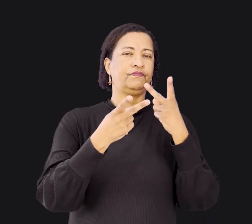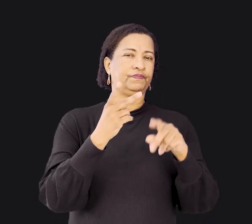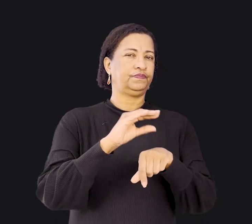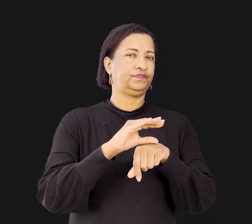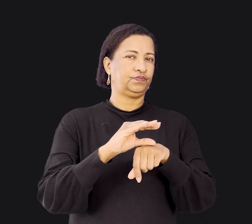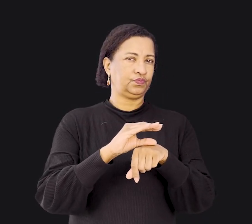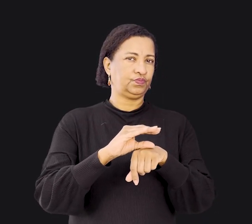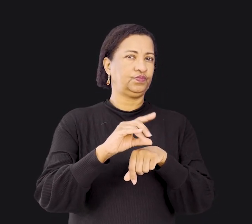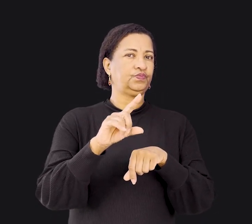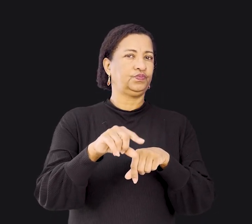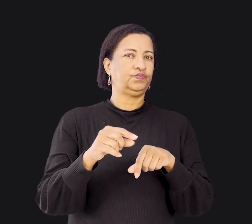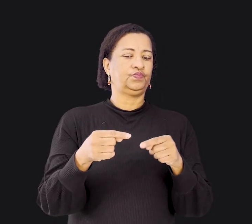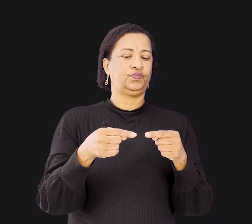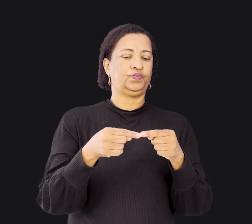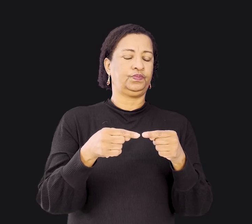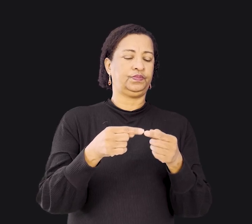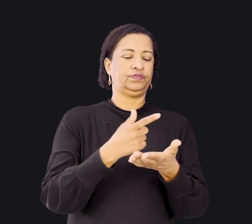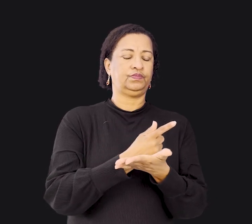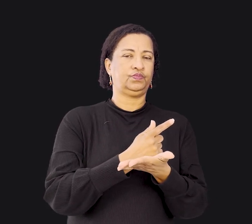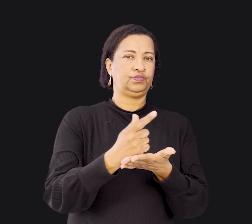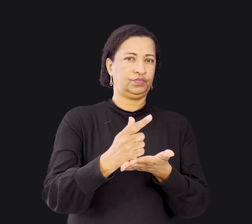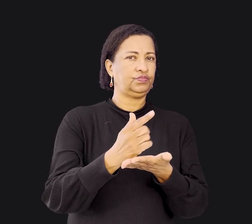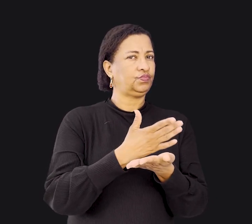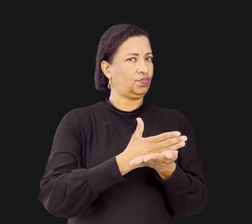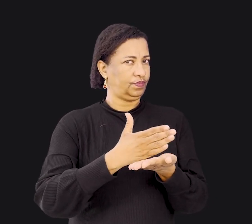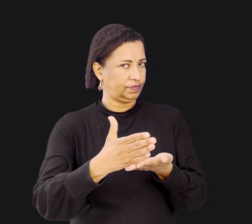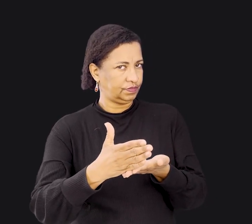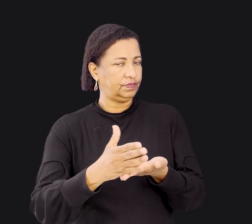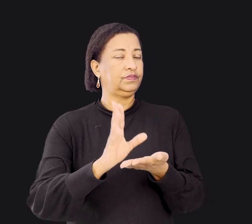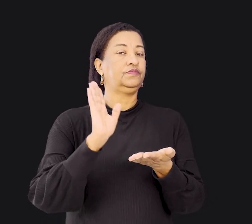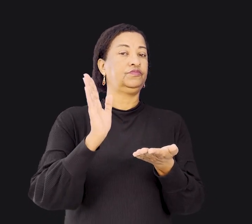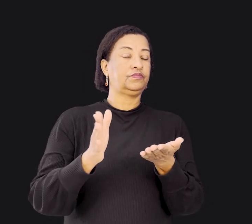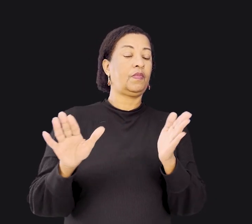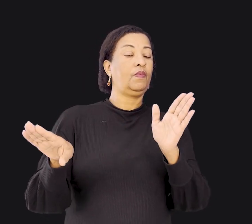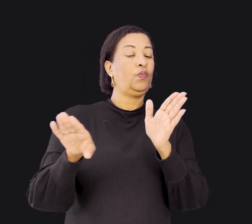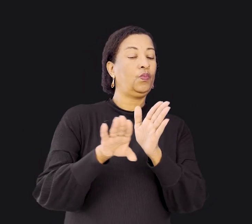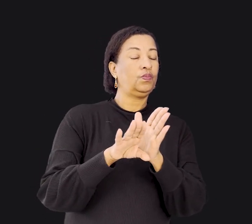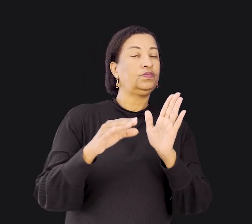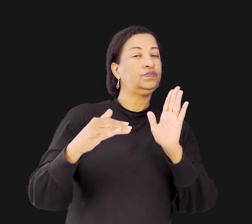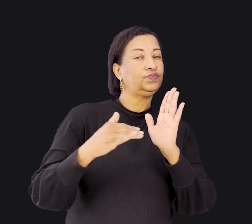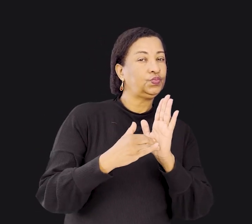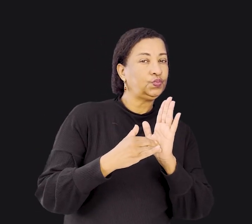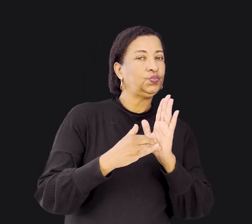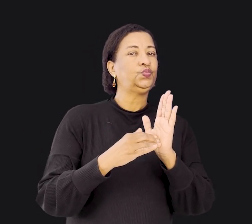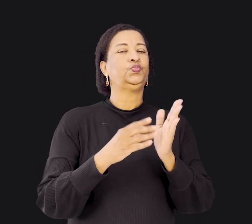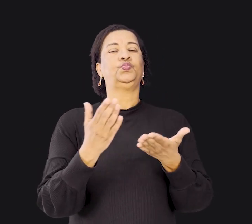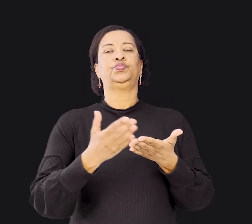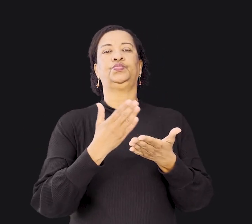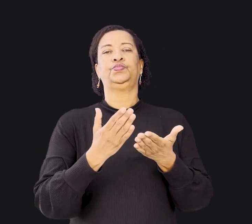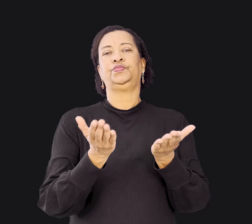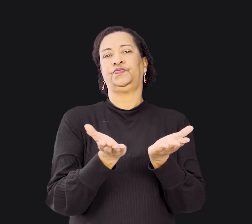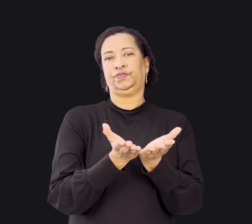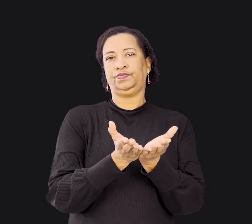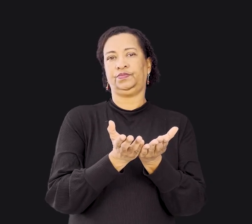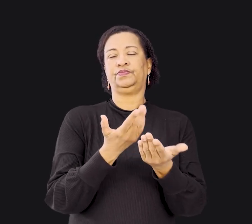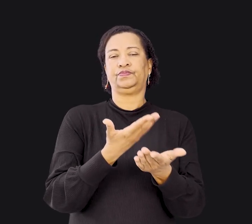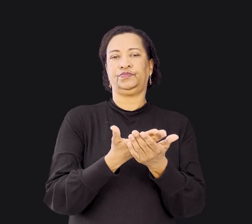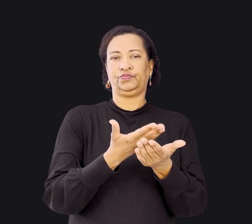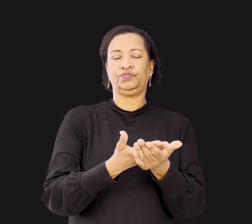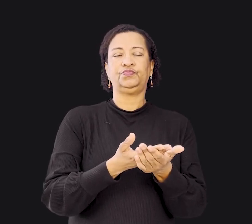com o livro de Gênesis e já estamos chegando no último livro da Bíblia. Estamos estudando a carta de Tiago no final do